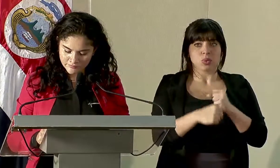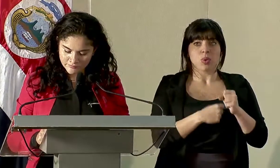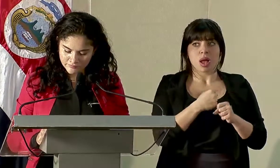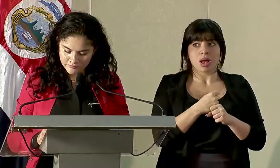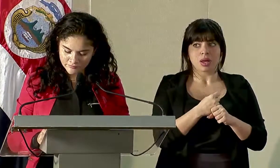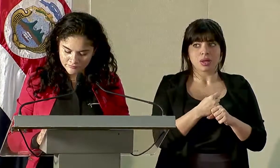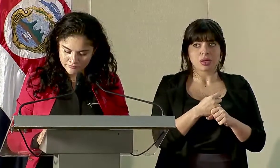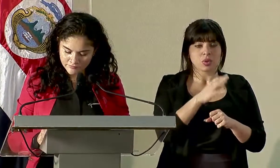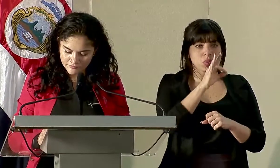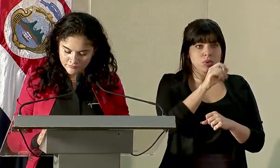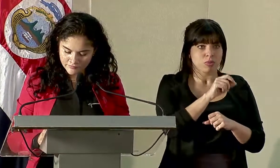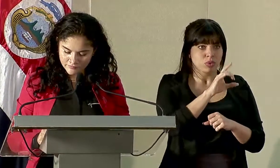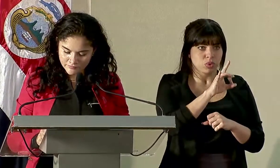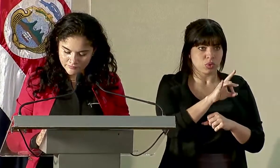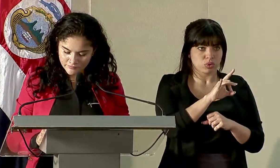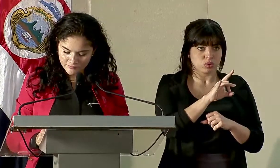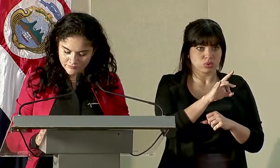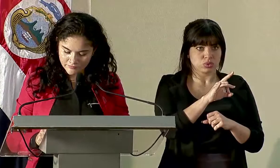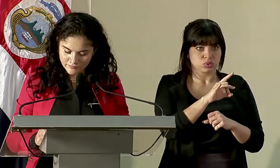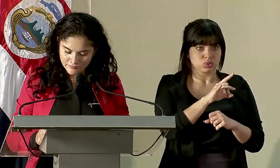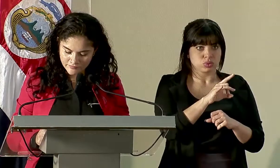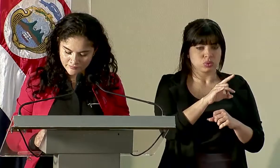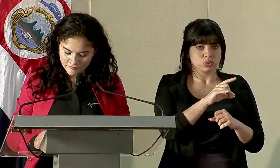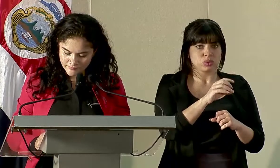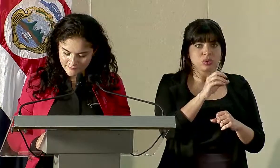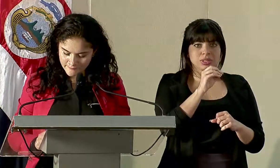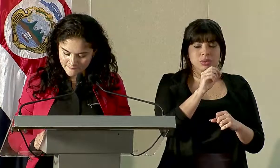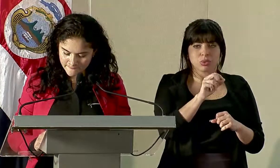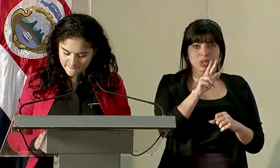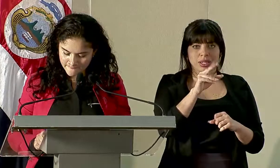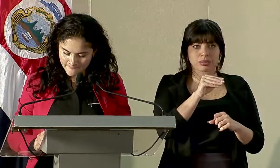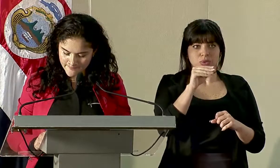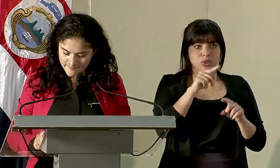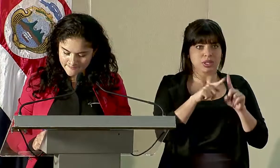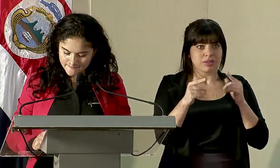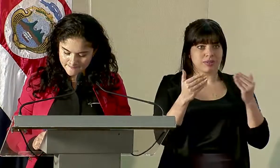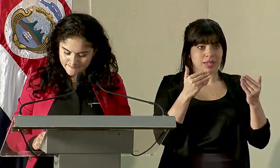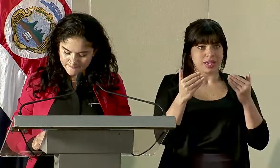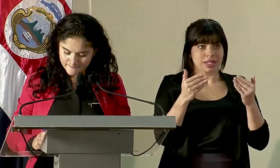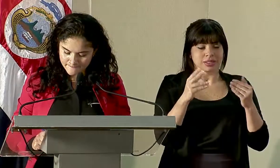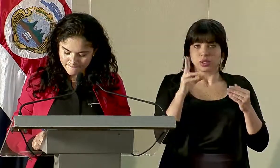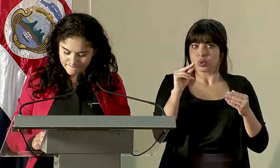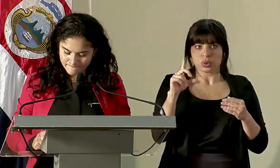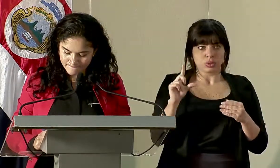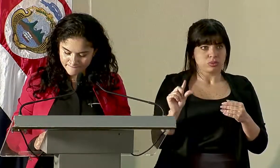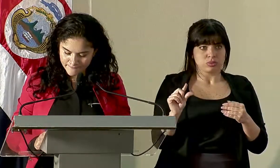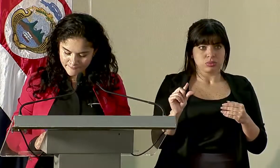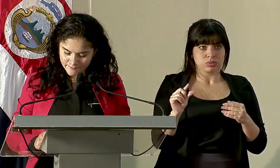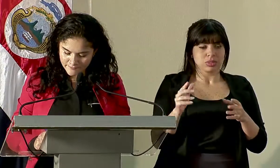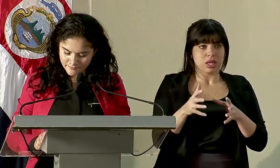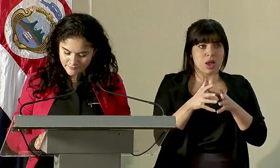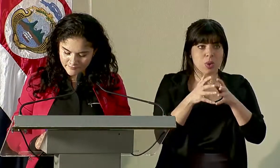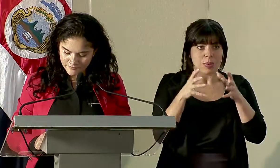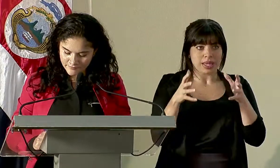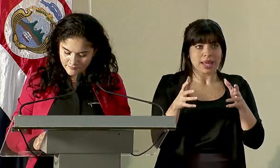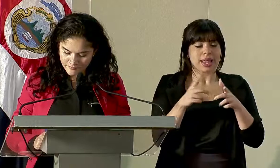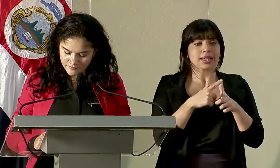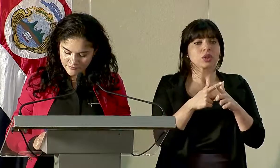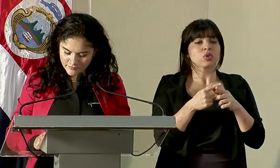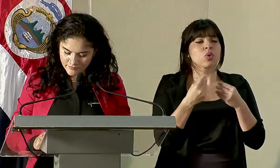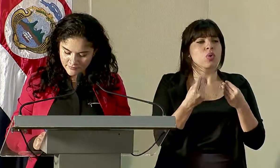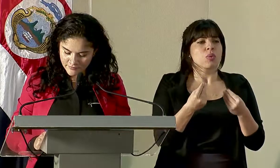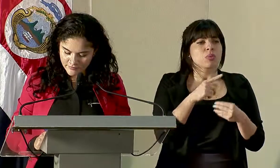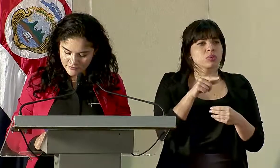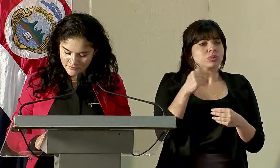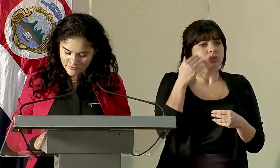cifra era de 9,8%. O sea, es un 0,3% de diferencia que no está disminuyendo, también está aumentando. Entonces, ¿ustedes cómo